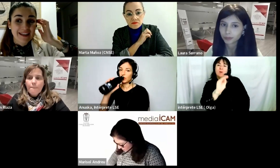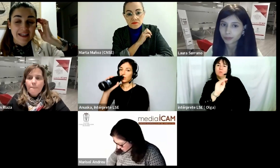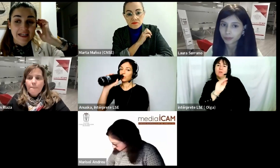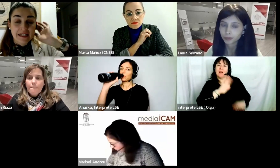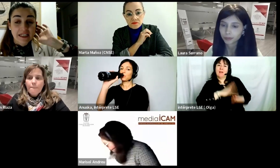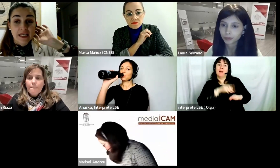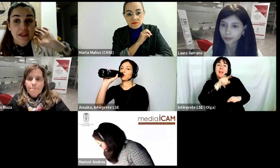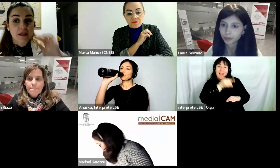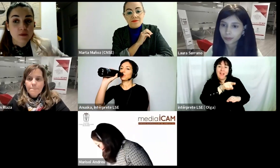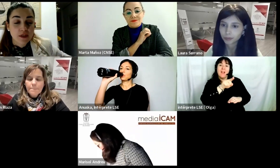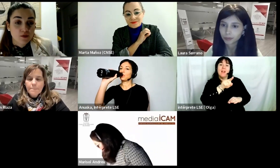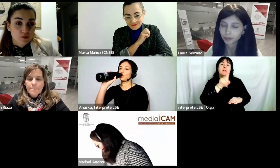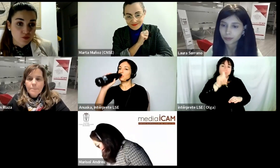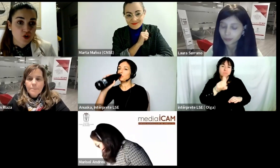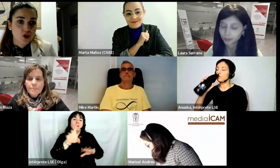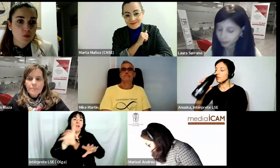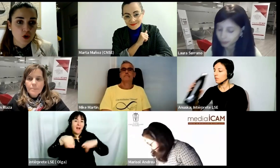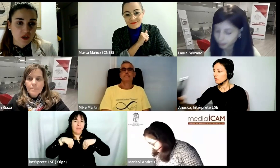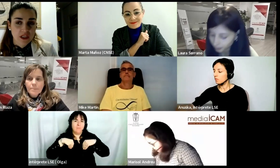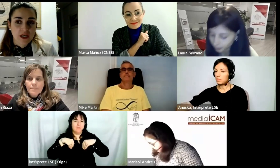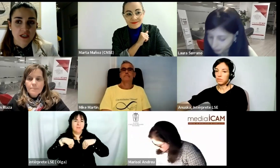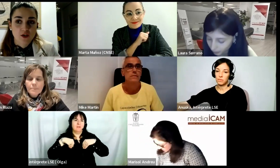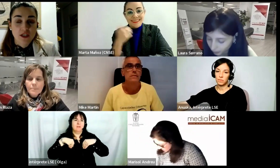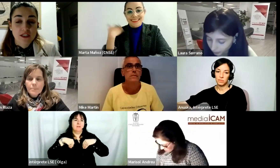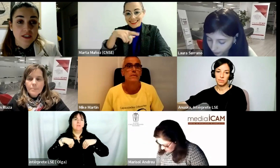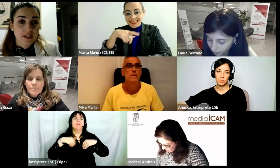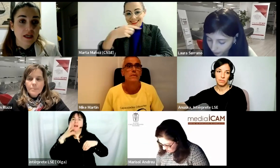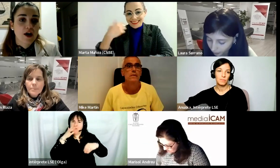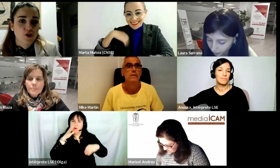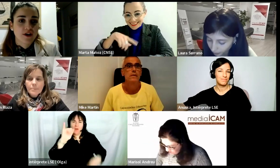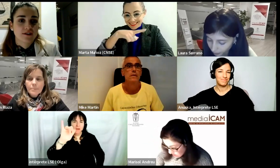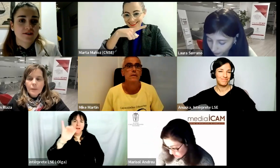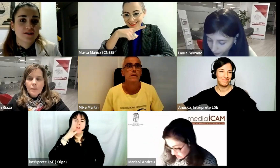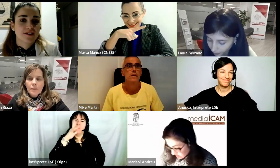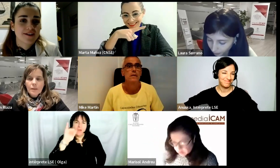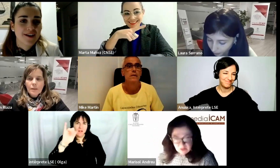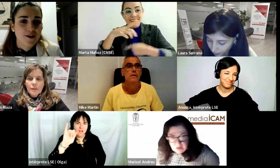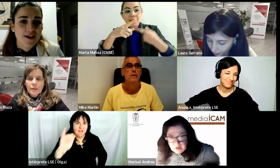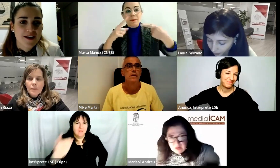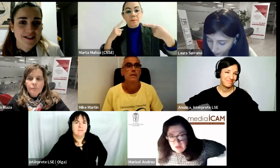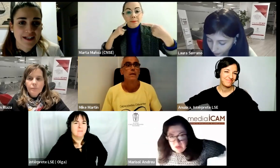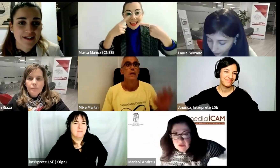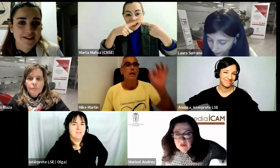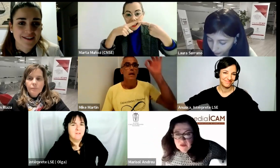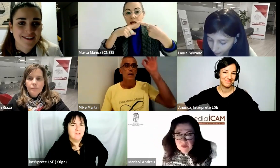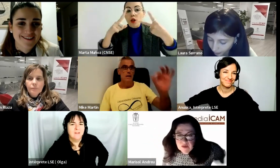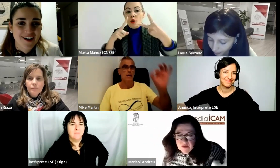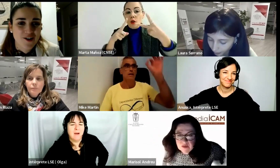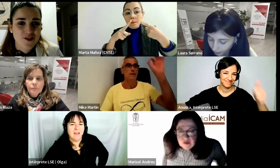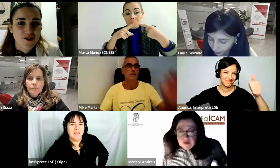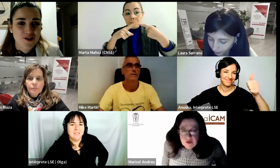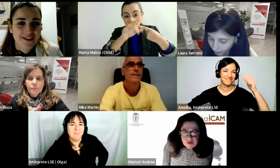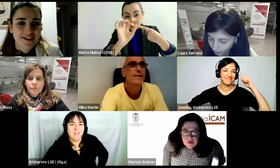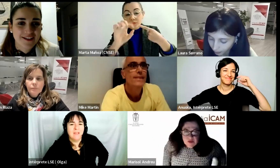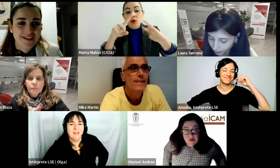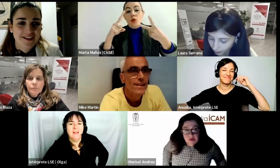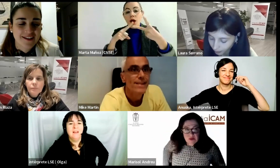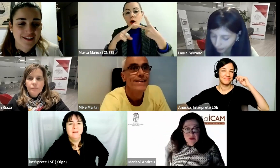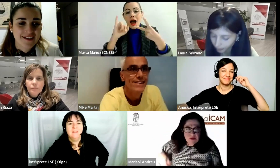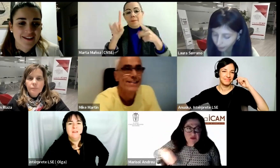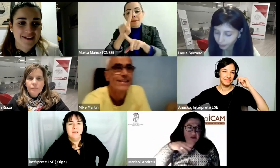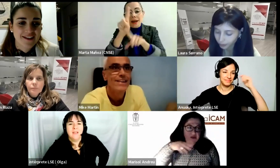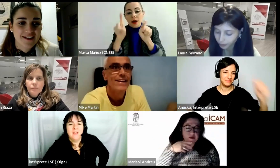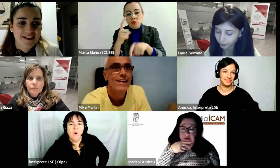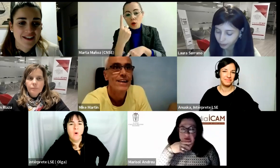para que se inicie el vídeo. Yo no se lo puedo iniciar. Entonces, ahora ya sale. Vale, está Ahora.